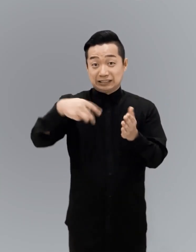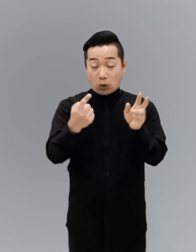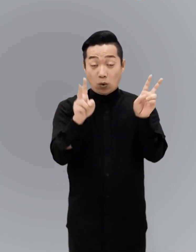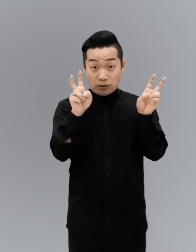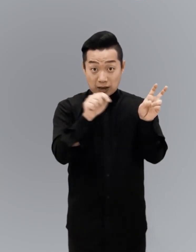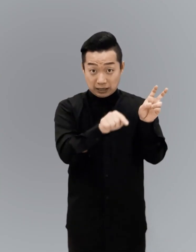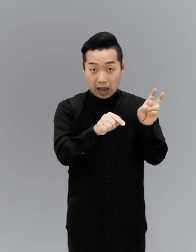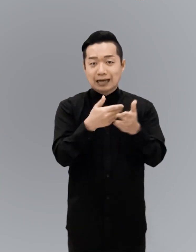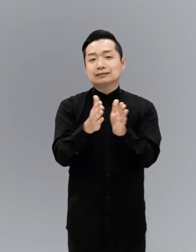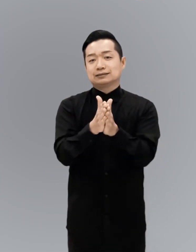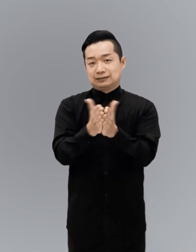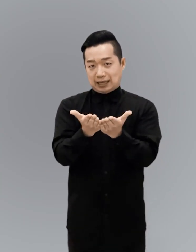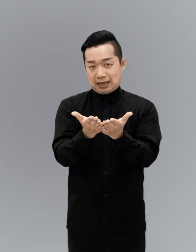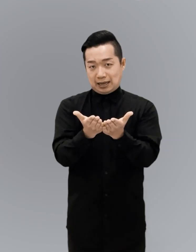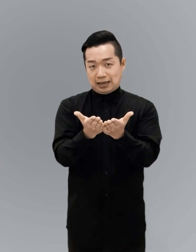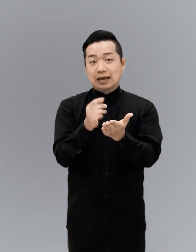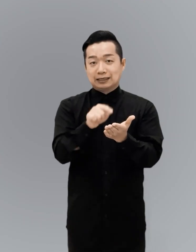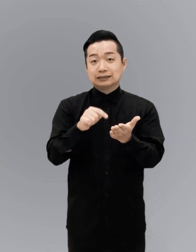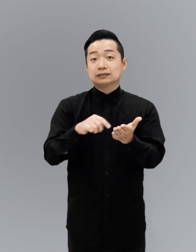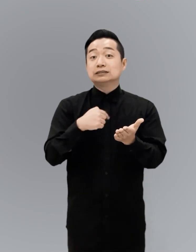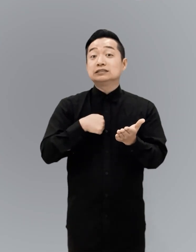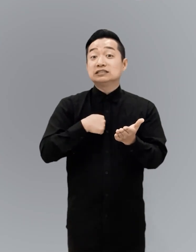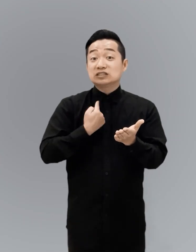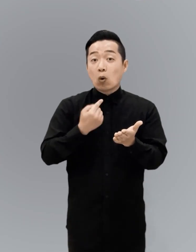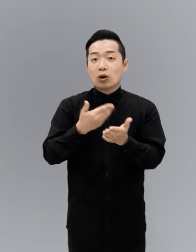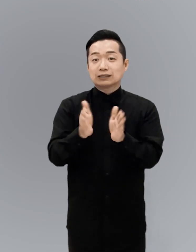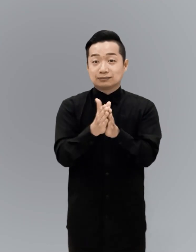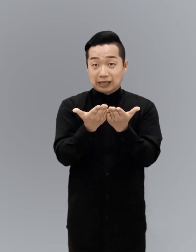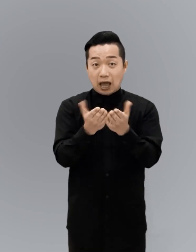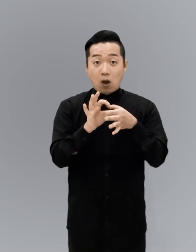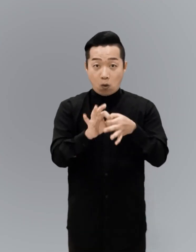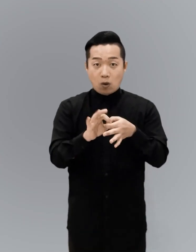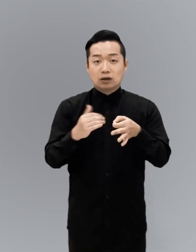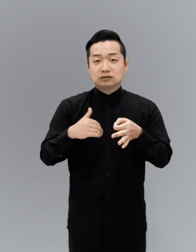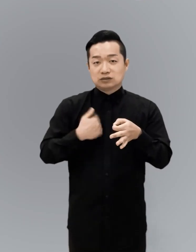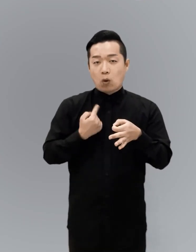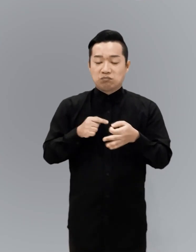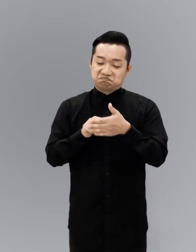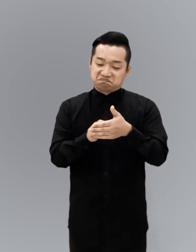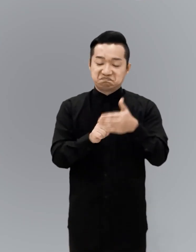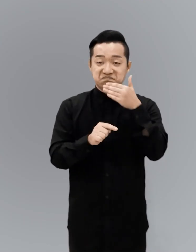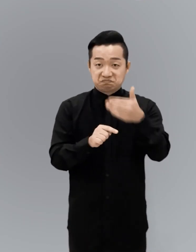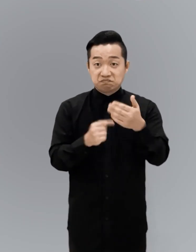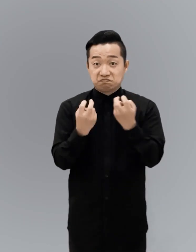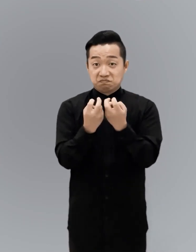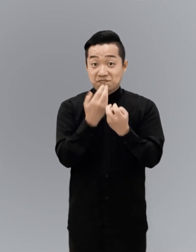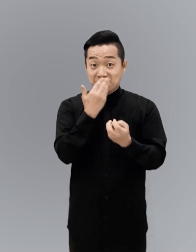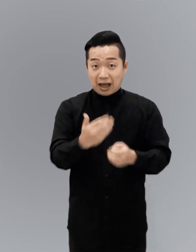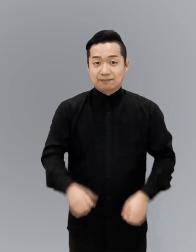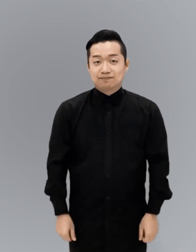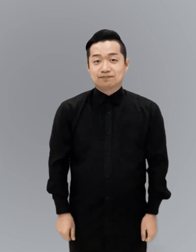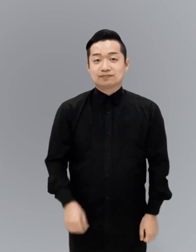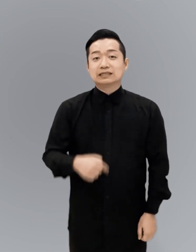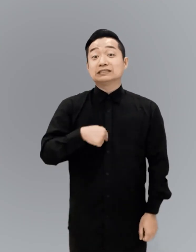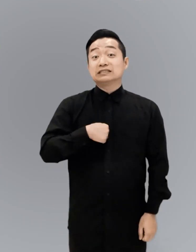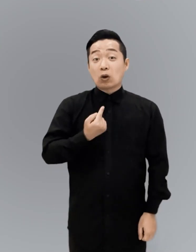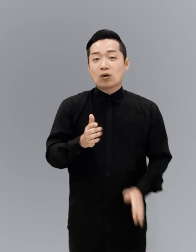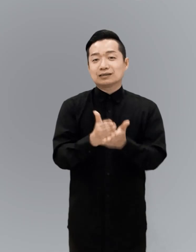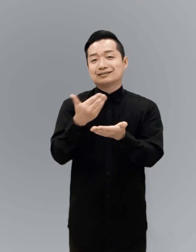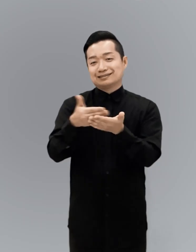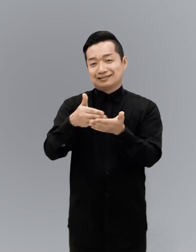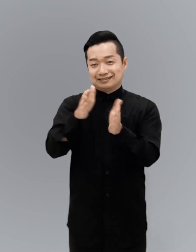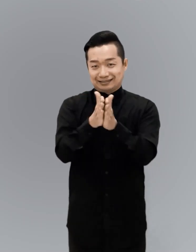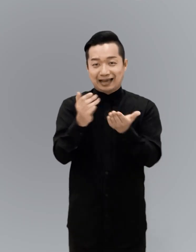스스로는 그림책이다. 그리고 그 스스로 그림책을 통해서 또 스스로 나아갈 수 있는 길이 있기 때문에 스스로는